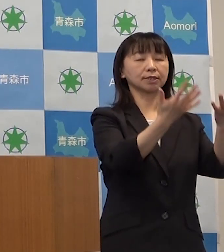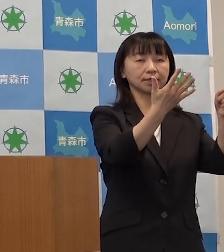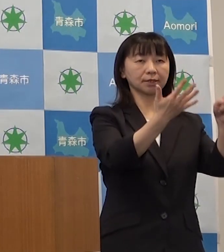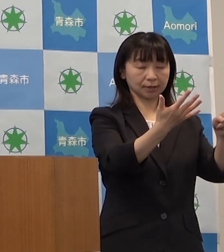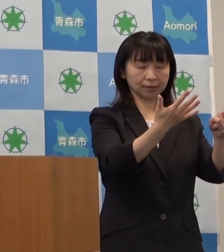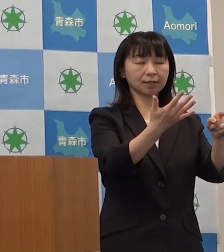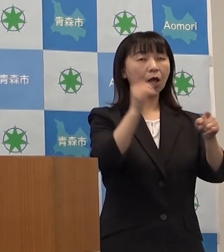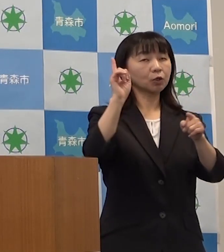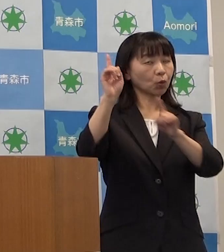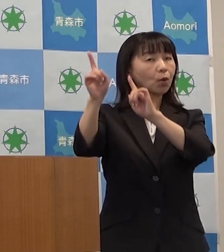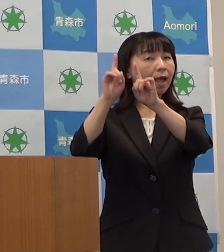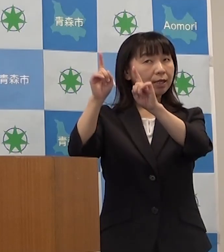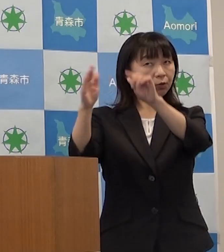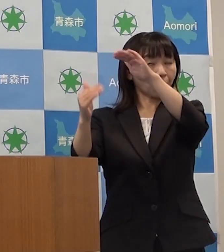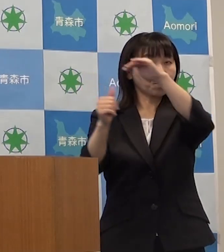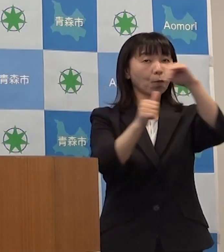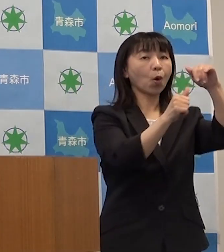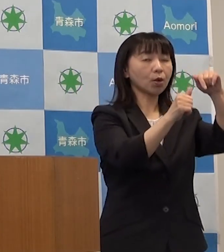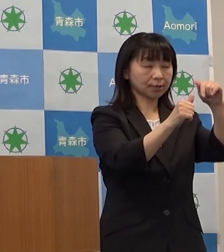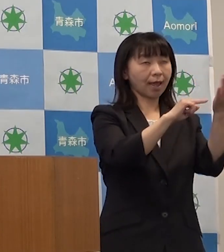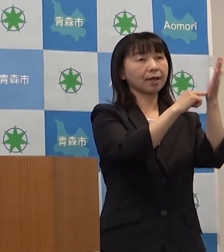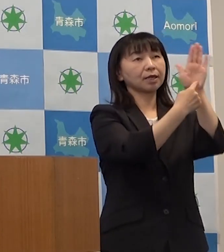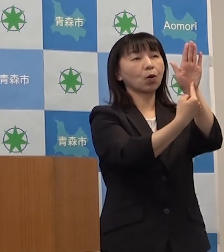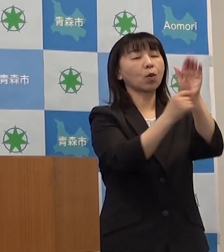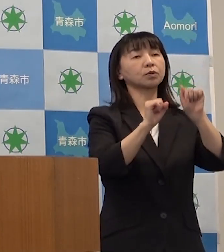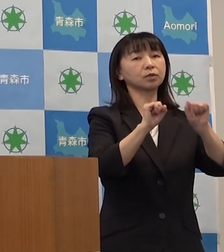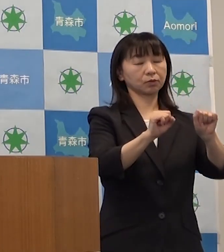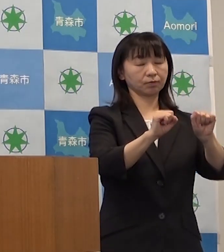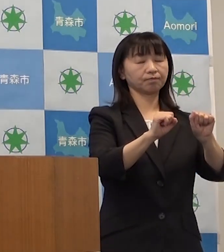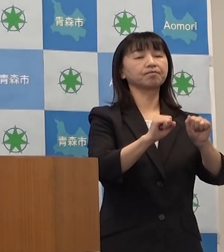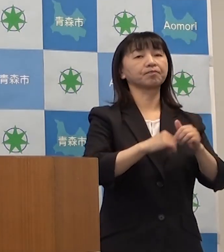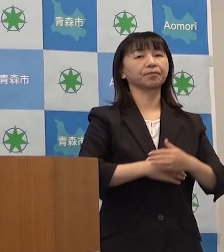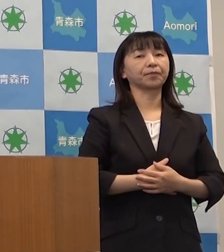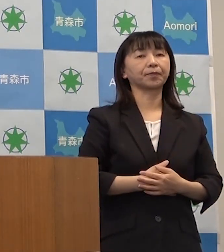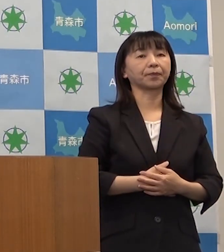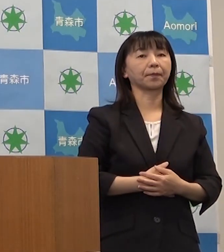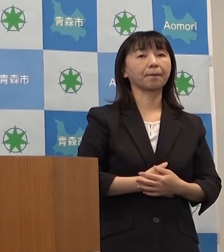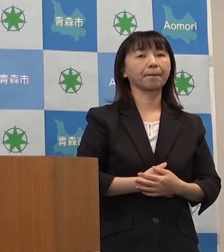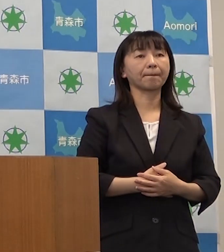島太鼓を招致し披露していただくというものでございます。